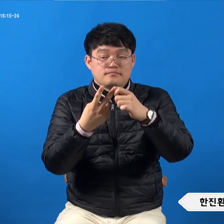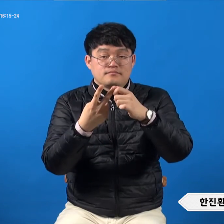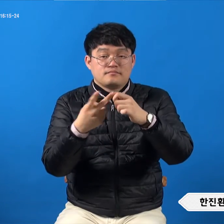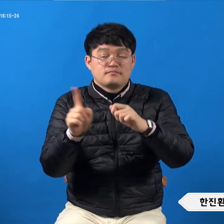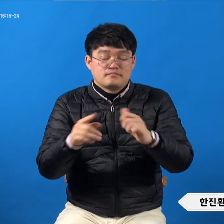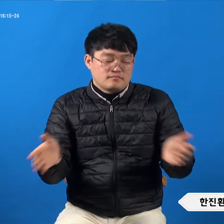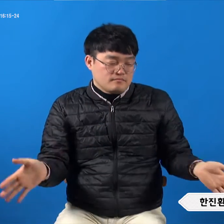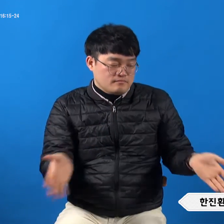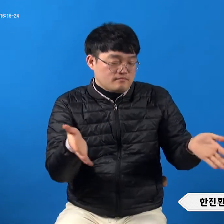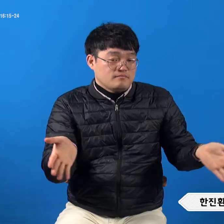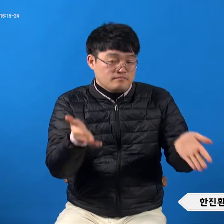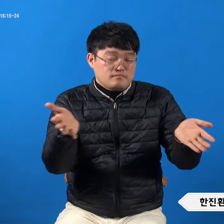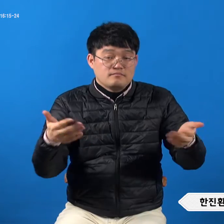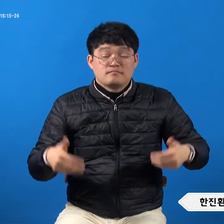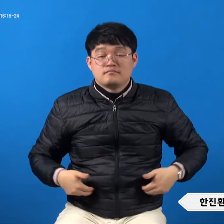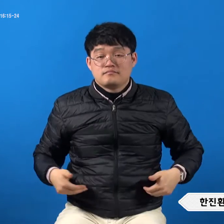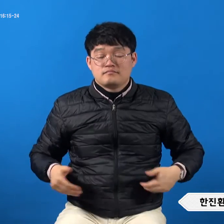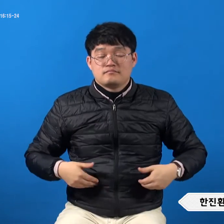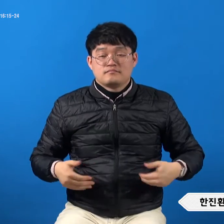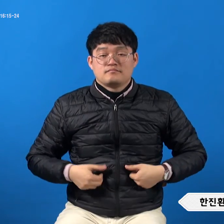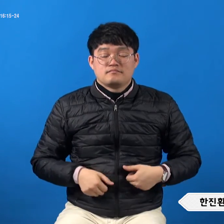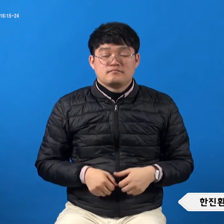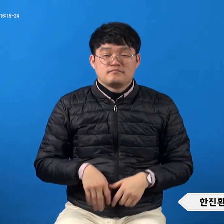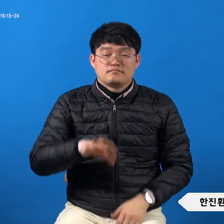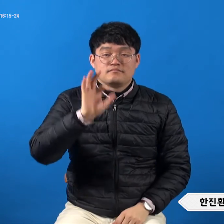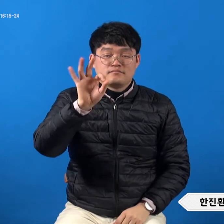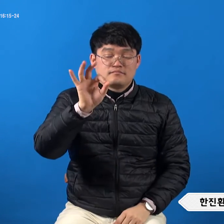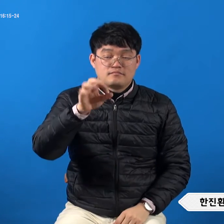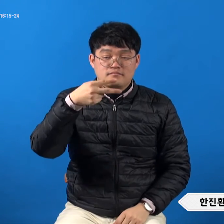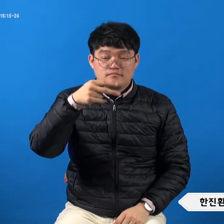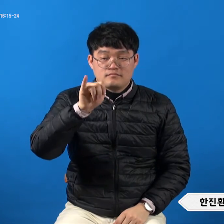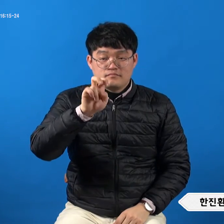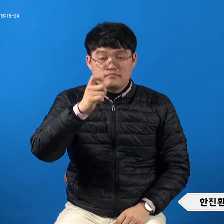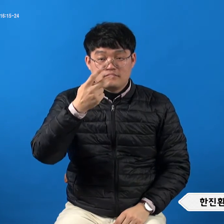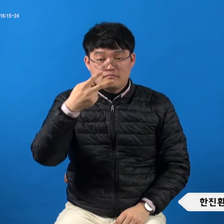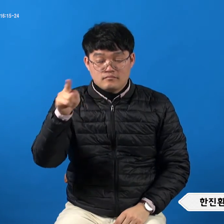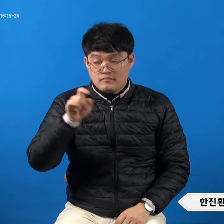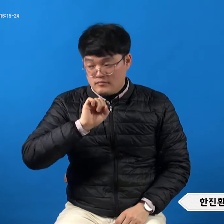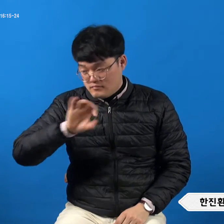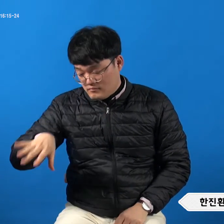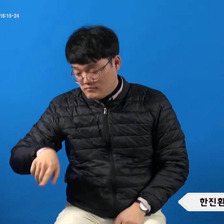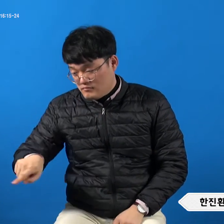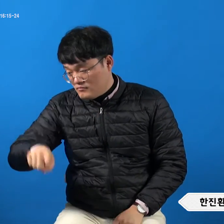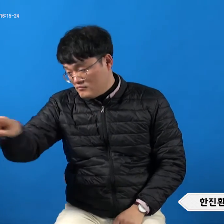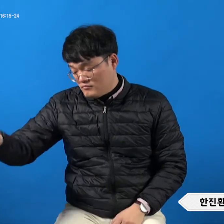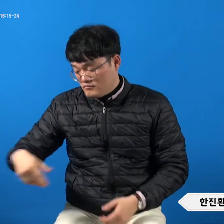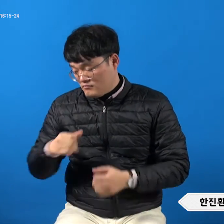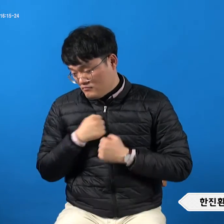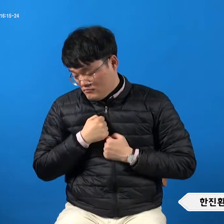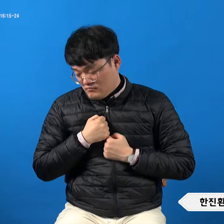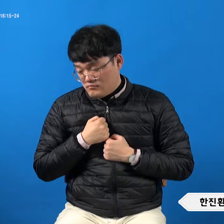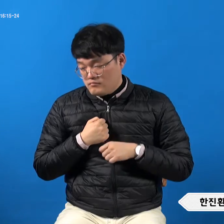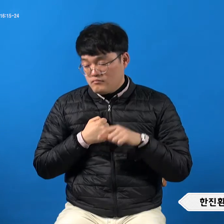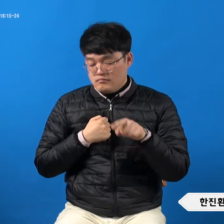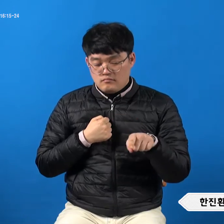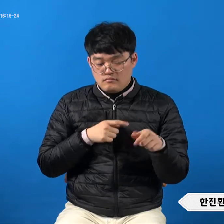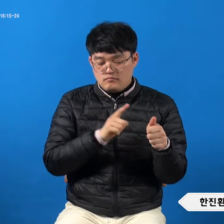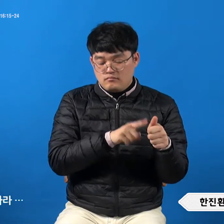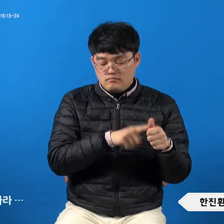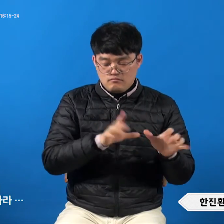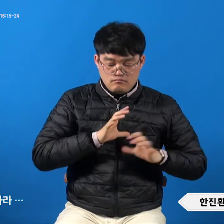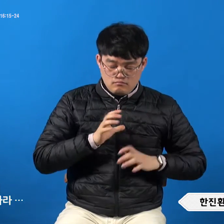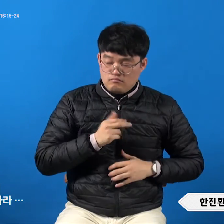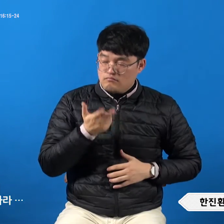둘째는 격려입니다. 10절에 디모데가 이르거든 너희는 조심하여 그로 두려움이 없이